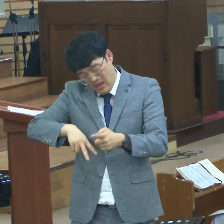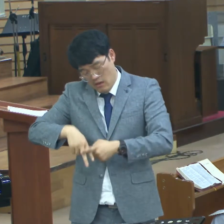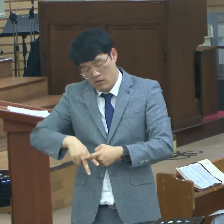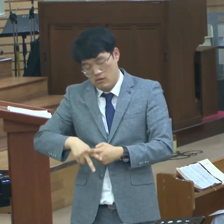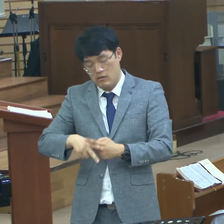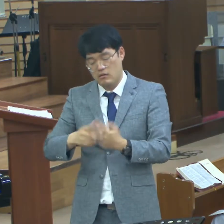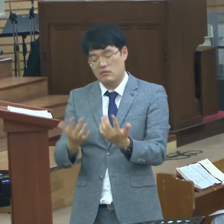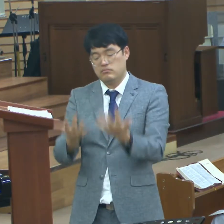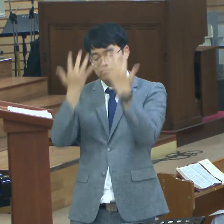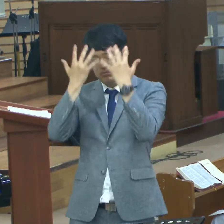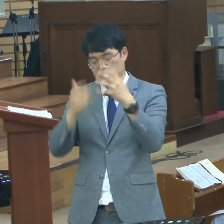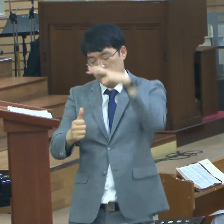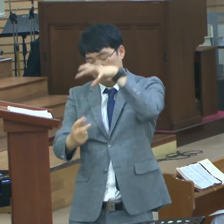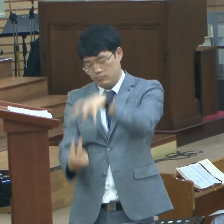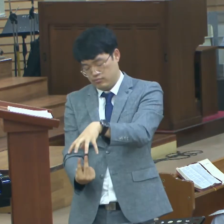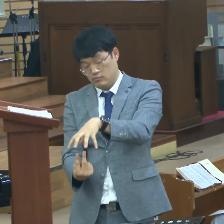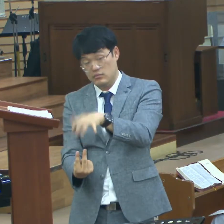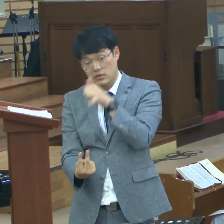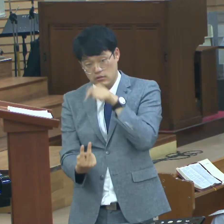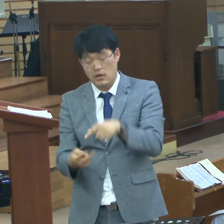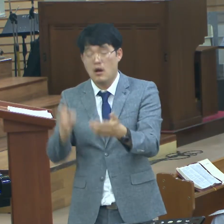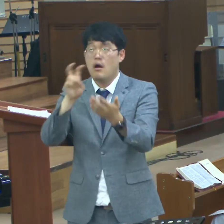하나님을 찬송해요.